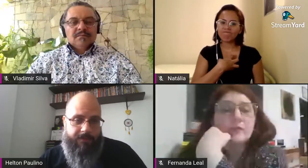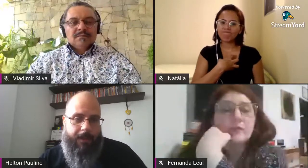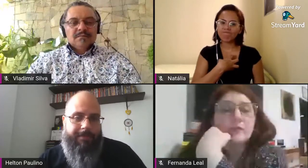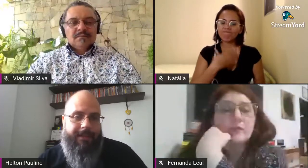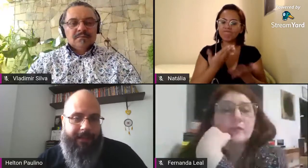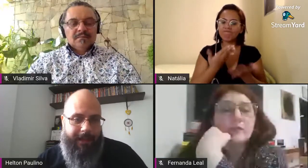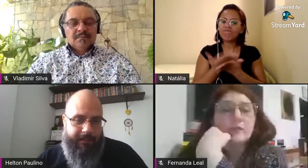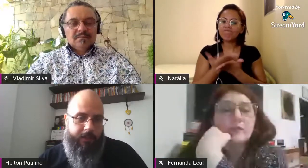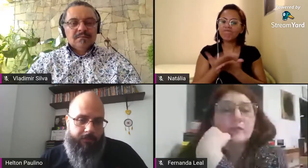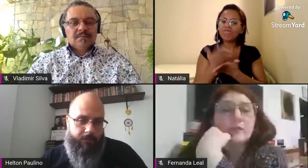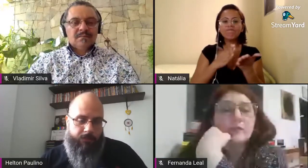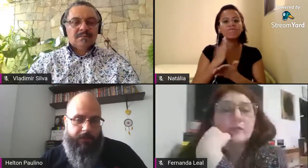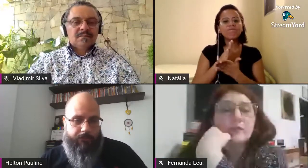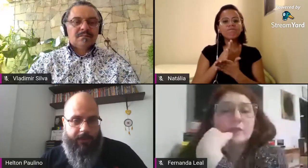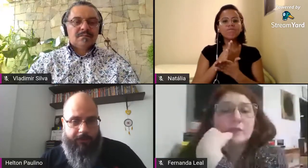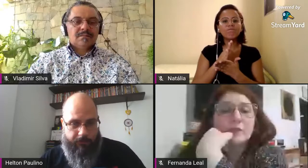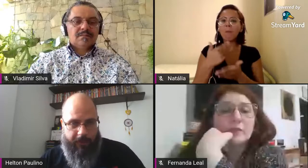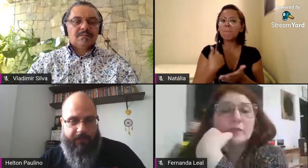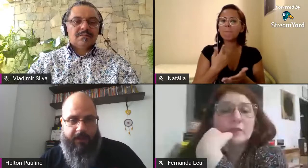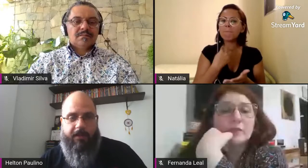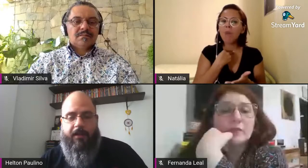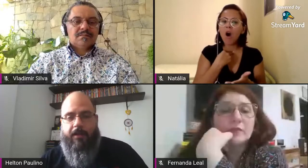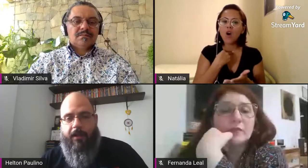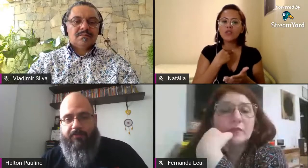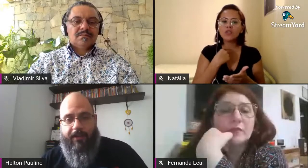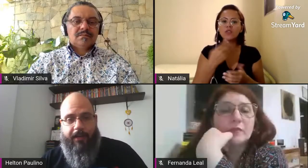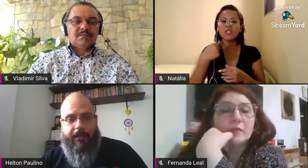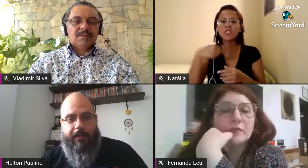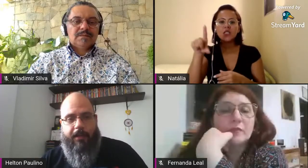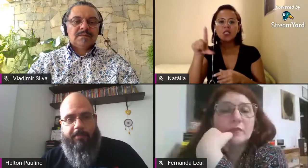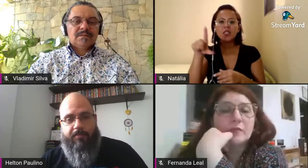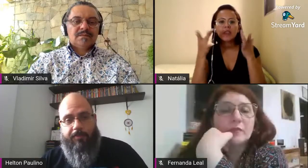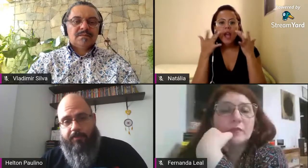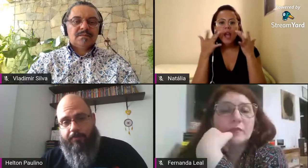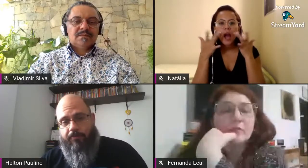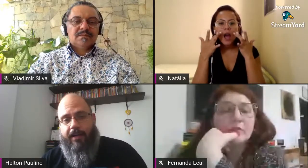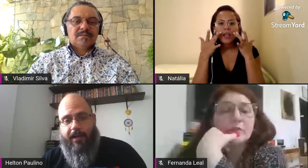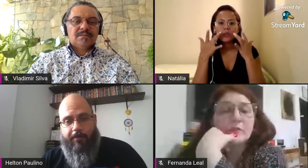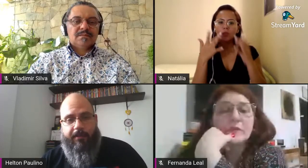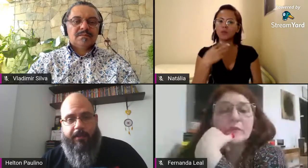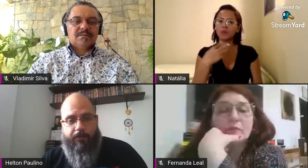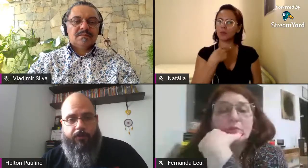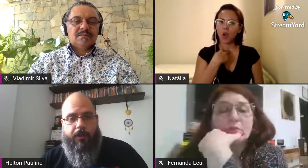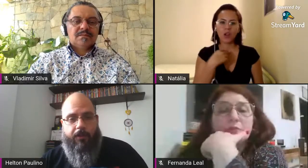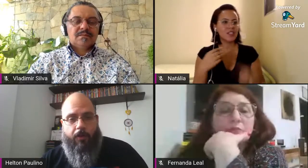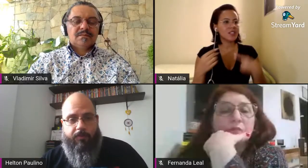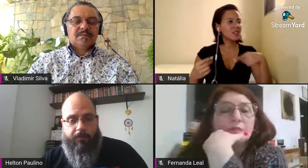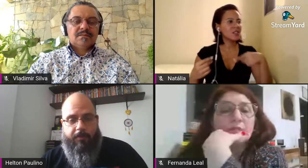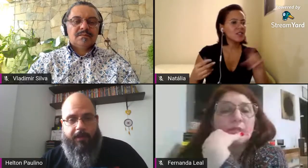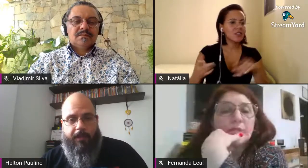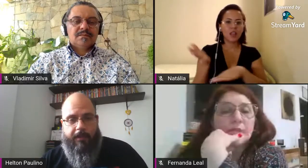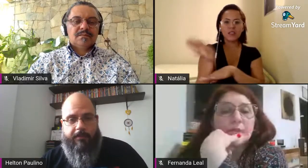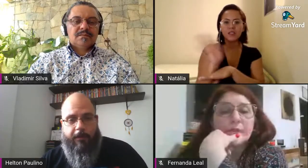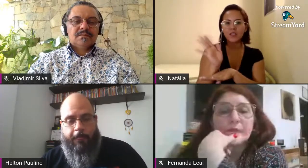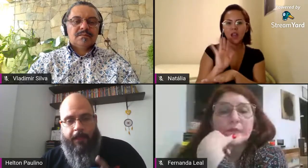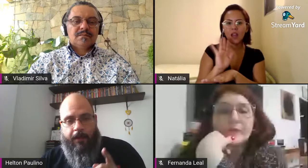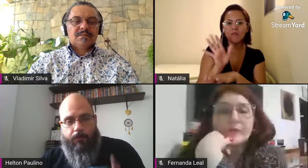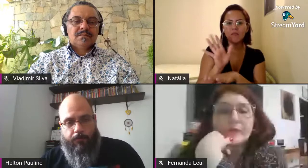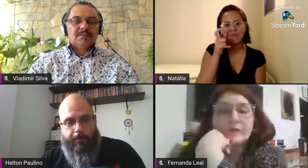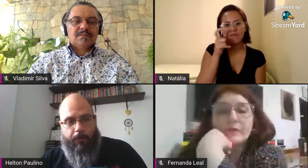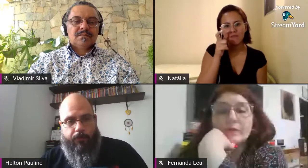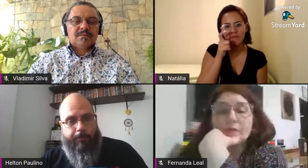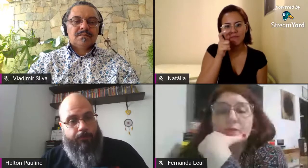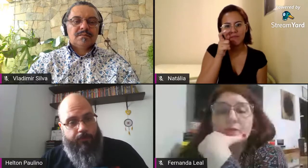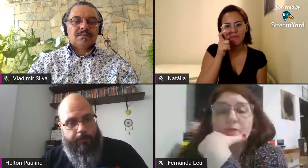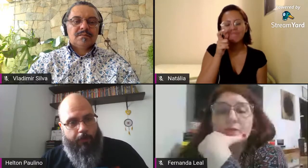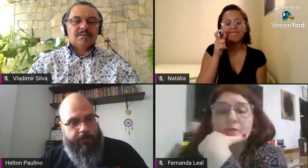essa sociabilidade dentro do contexto artístico ela fica avariada, mas, ao mesmo tempo, você acaba tendo novas possibilidades.